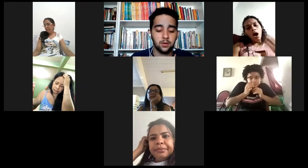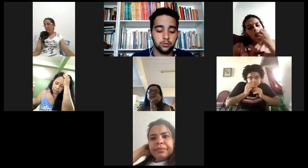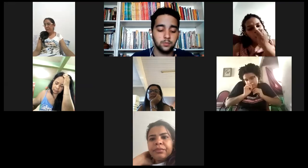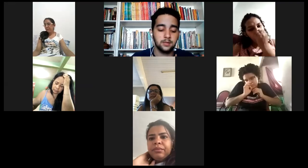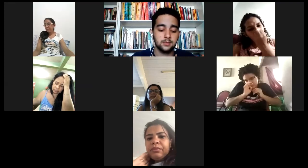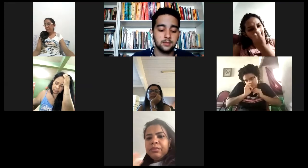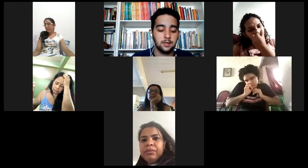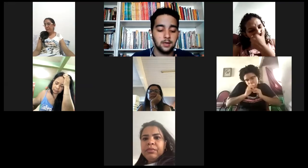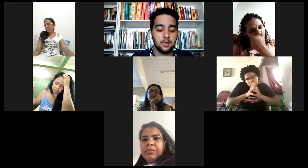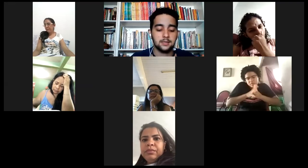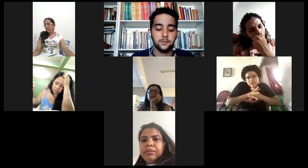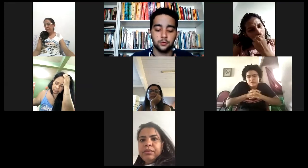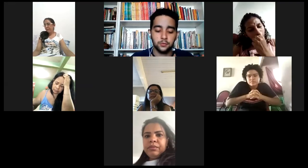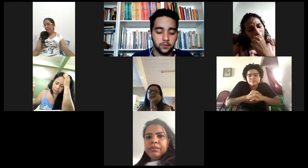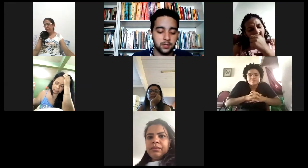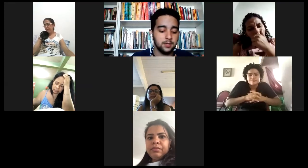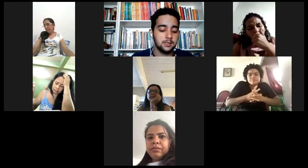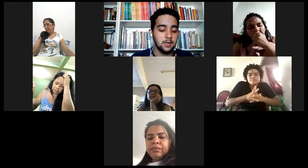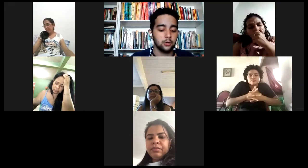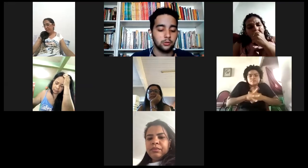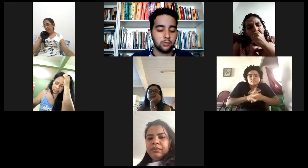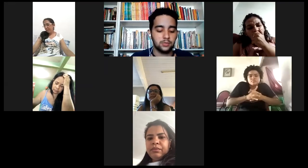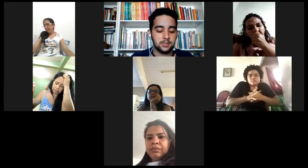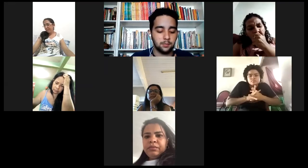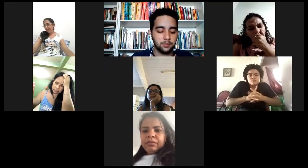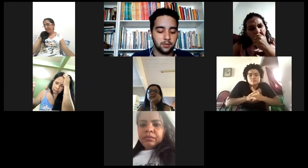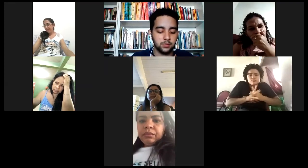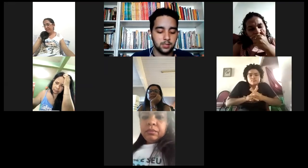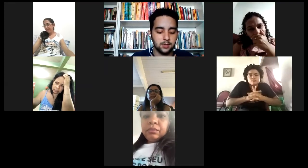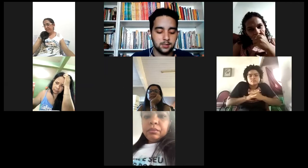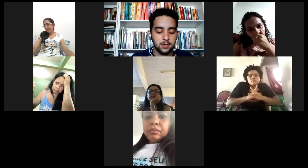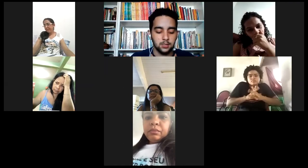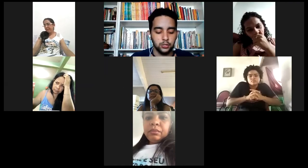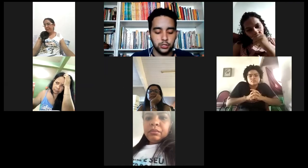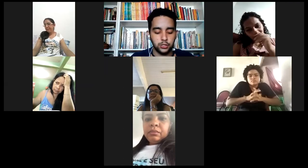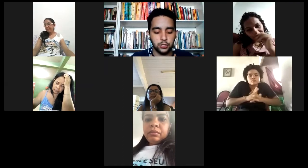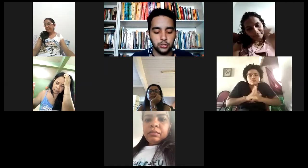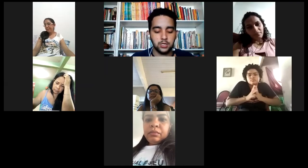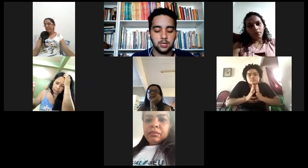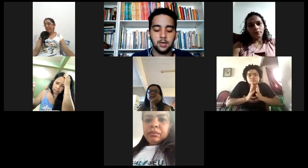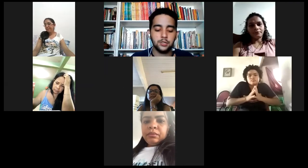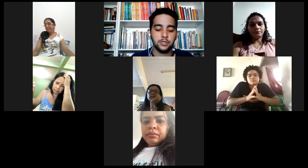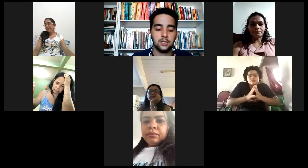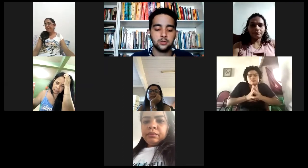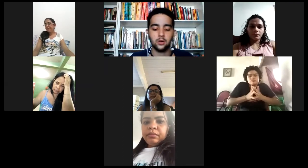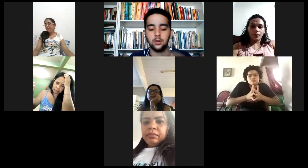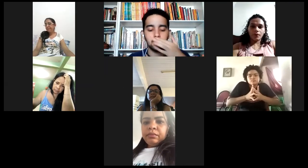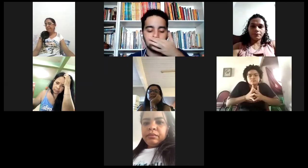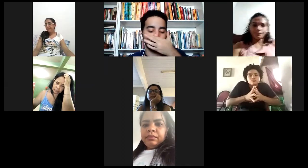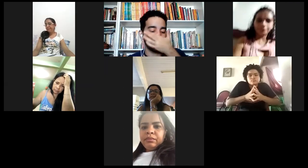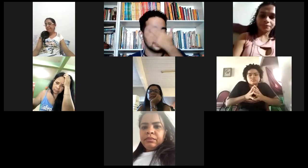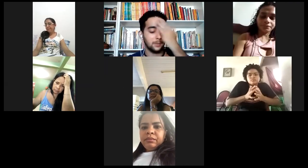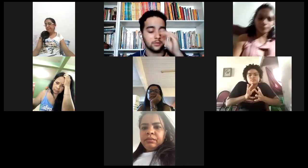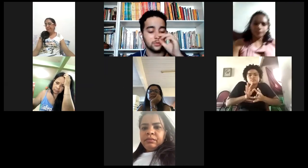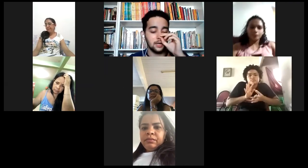gente falou sobre essas filosofias, trouxe alguns exemplos para vocês de Kant, de Aristóteles,